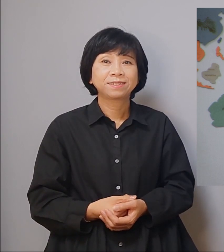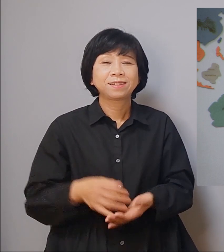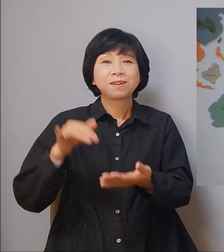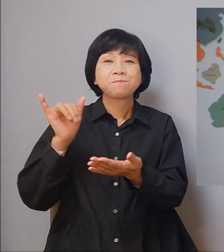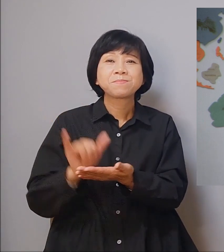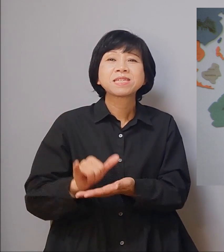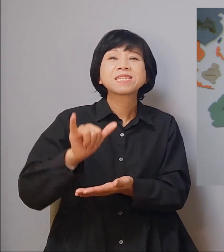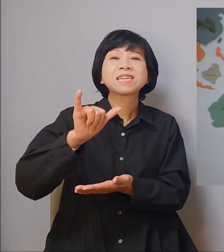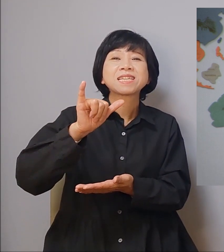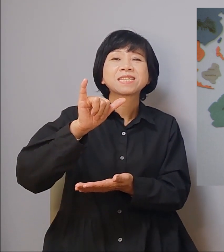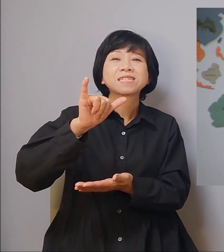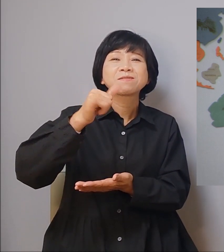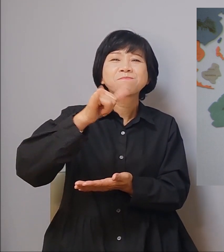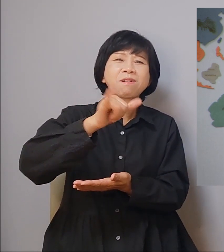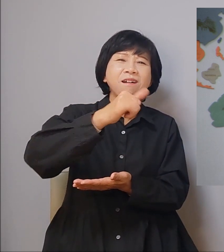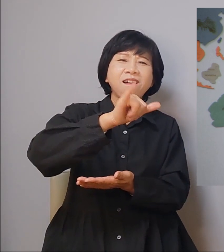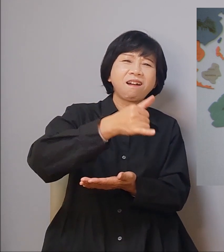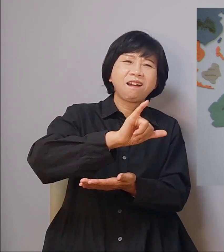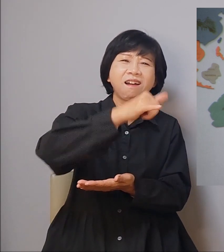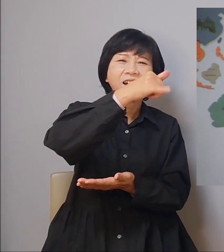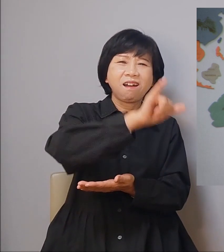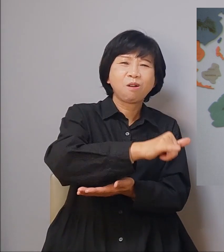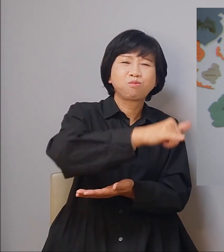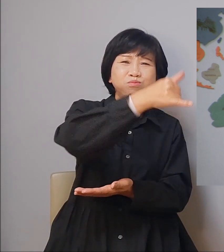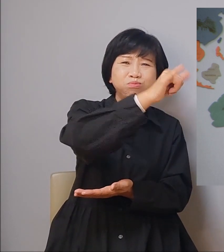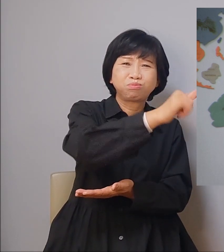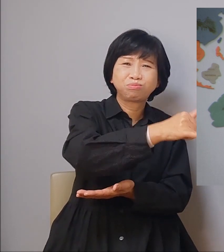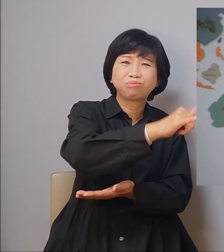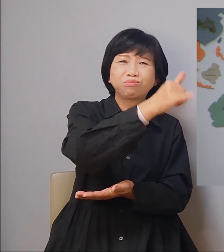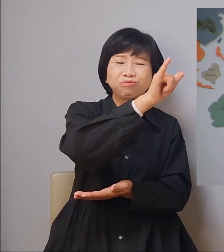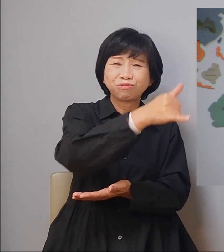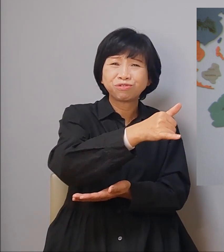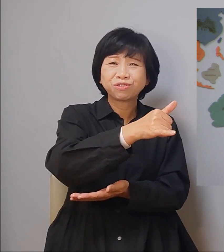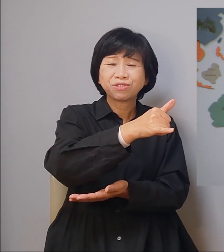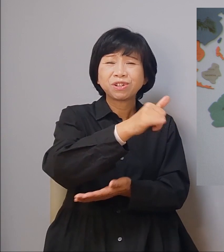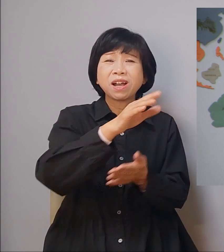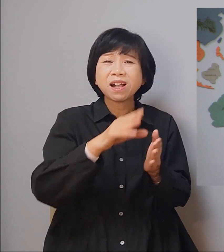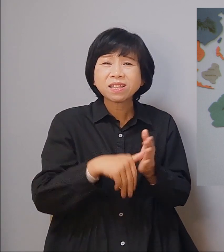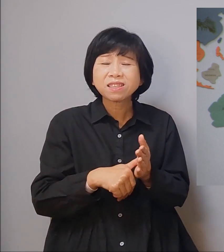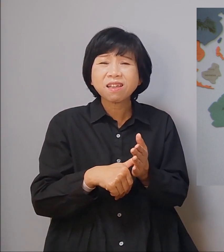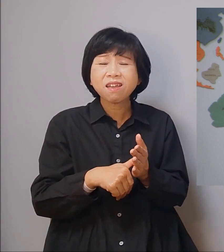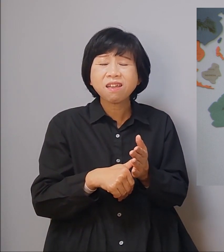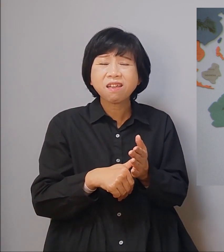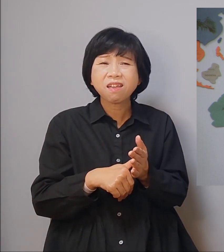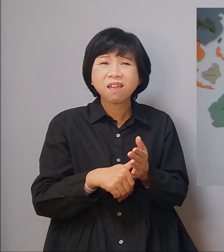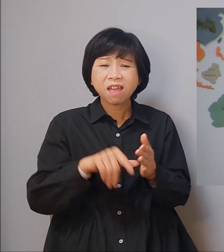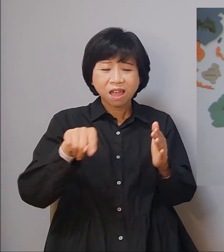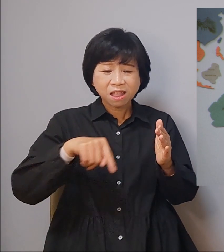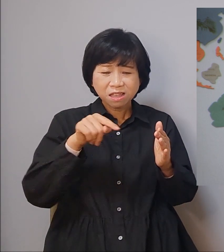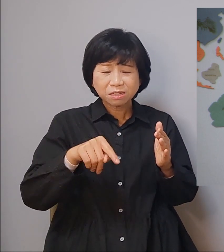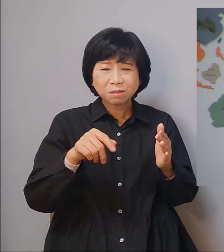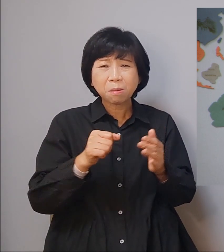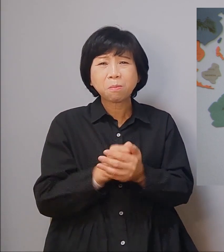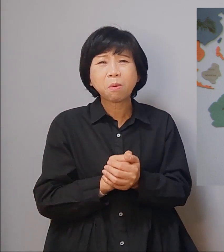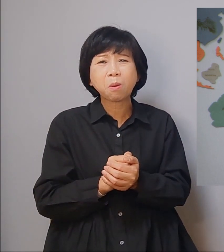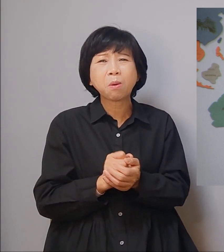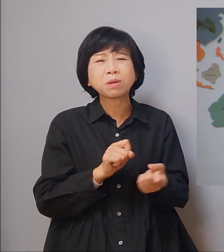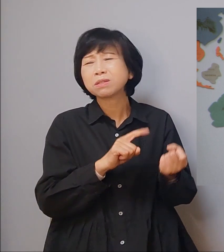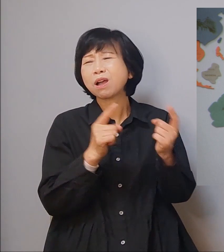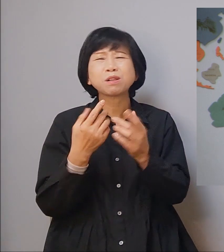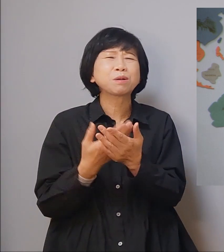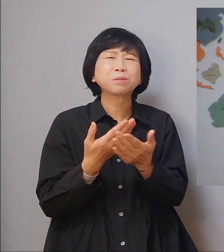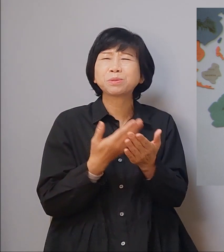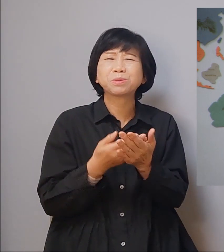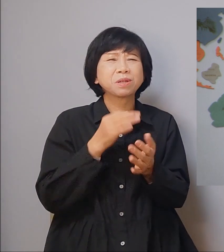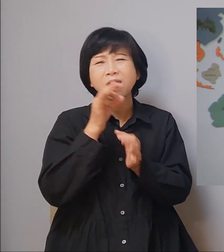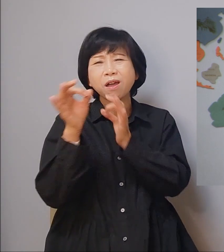비행기가 정신없이 흔들리니까요, 비행기 안이 난장판이 된 거예요. 서로 너도 나도 살려달라고.